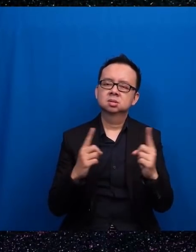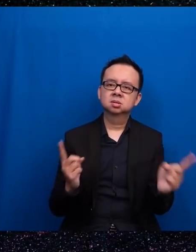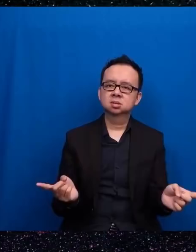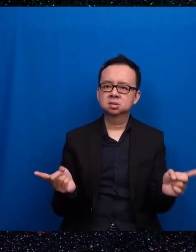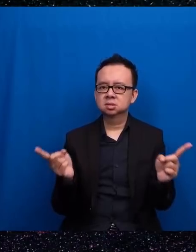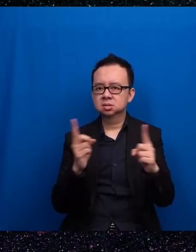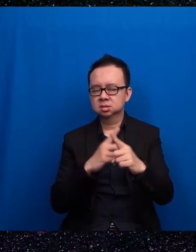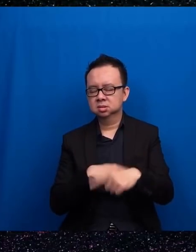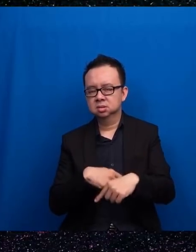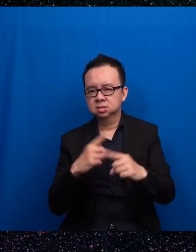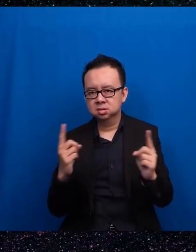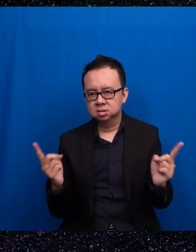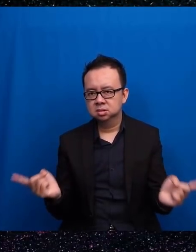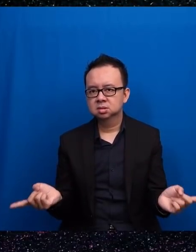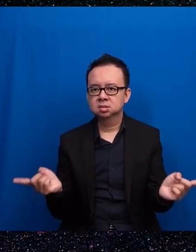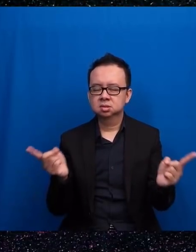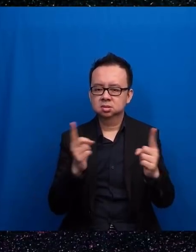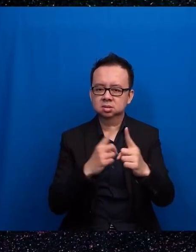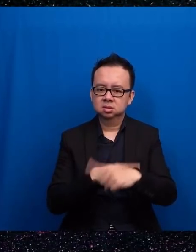Hiyanalamayasana nanamayase,